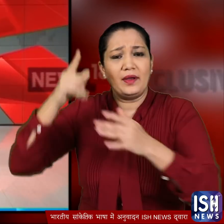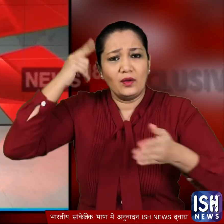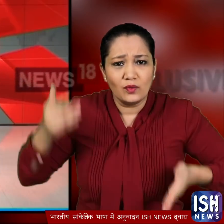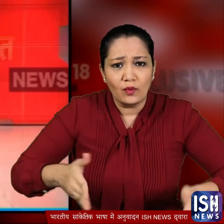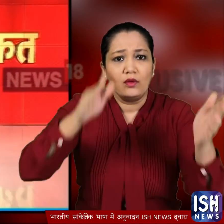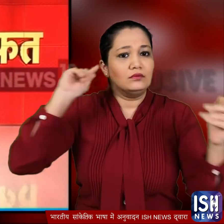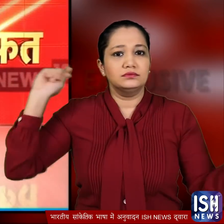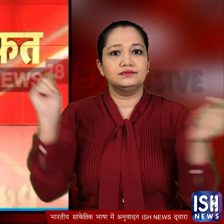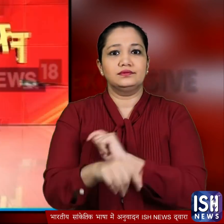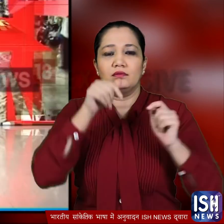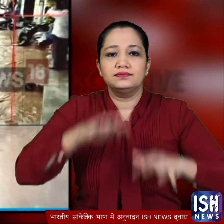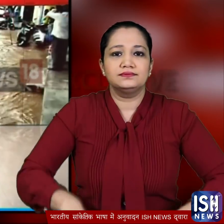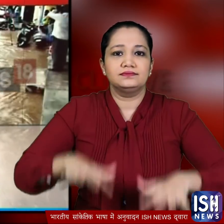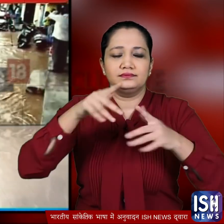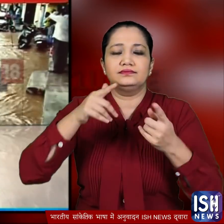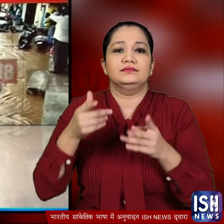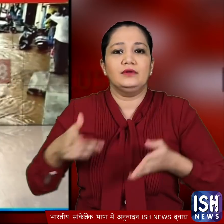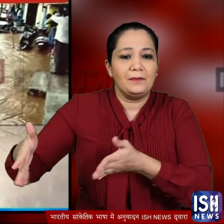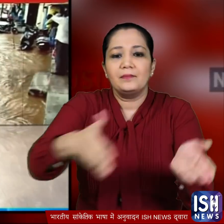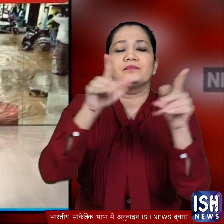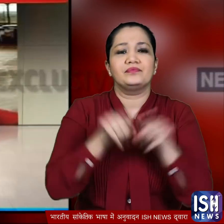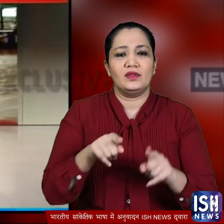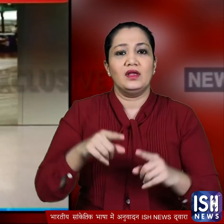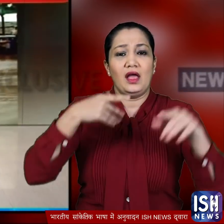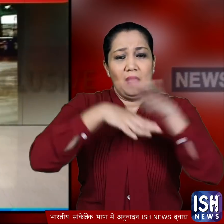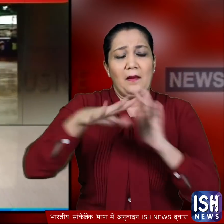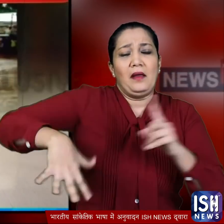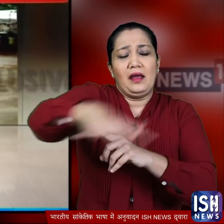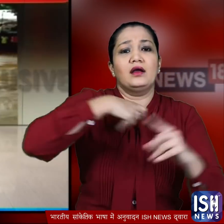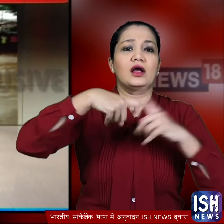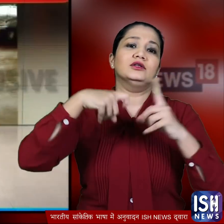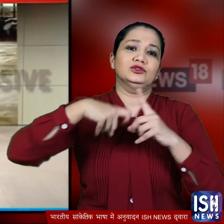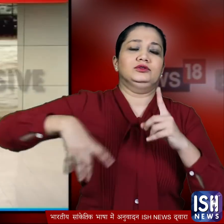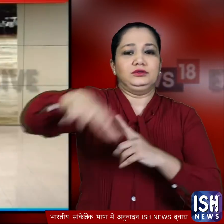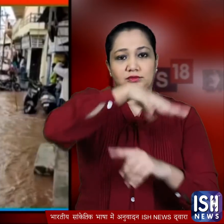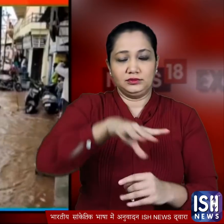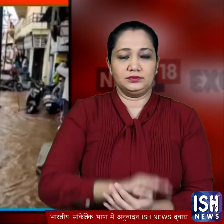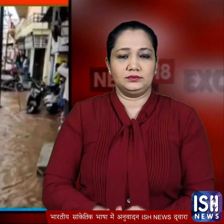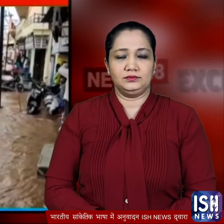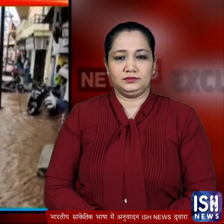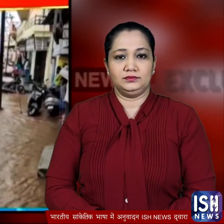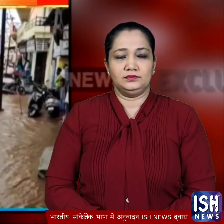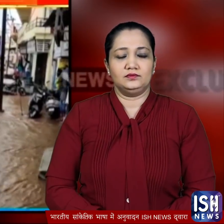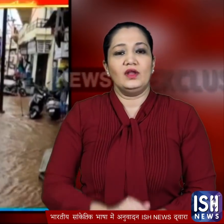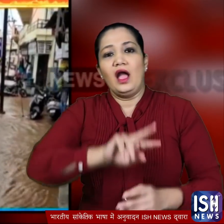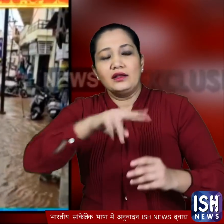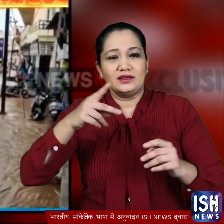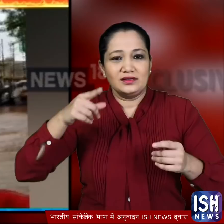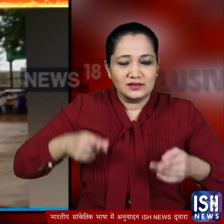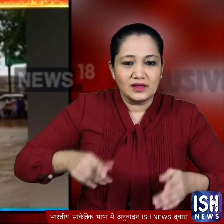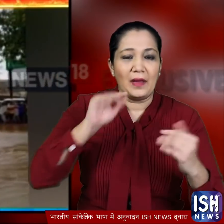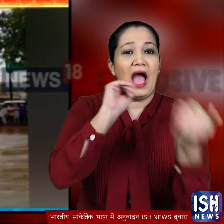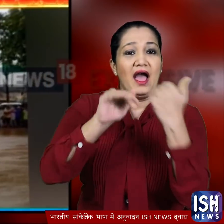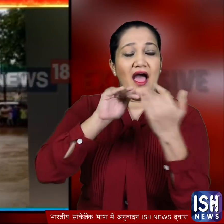में सड़कें नदियों में तब्दील हो गई। बारिश का सबसे ज्यादा असर कच्छ जिले में देखने को मिला, जहां दूसरी सड़कों के साथ